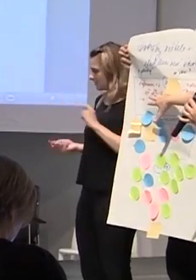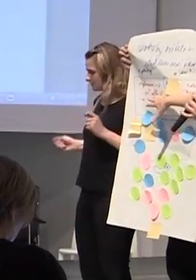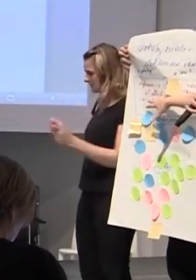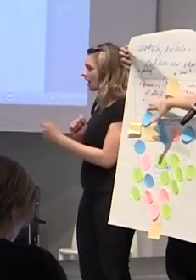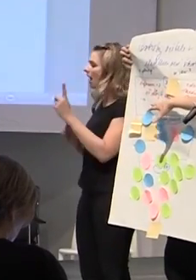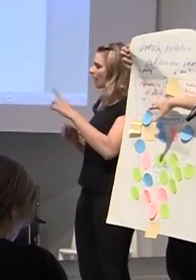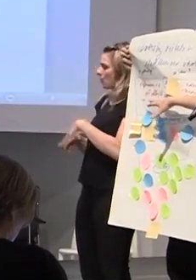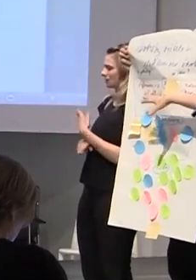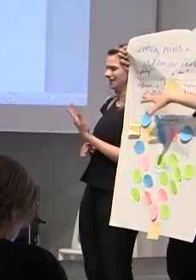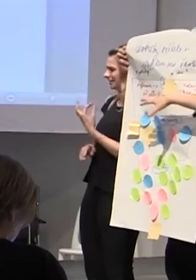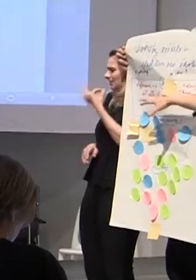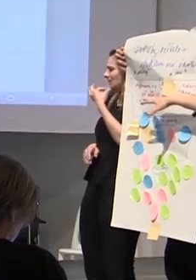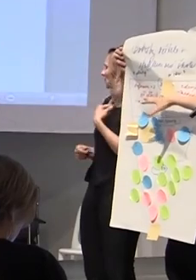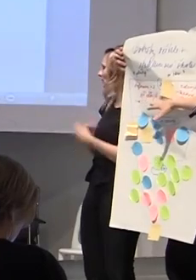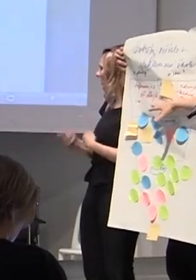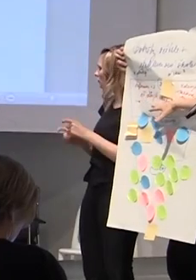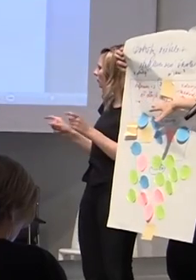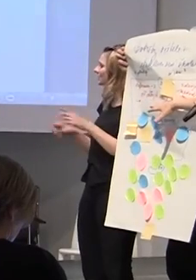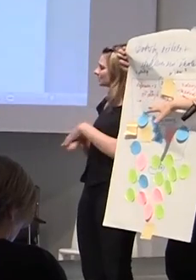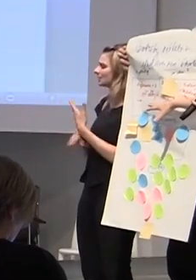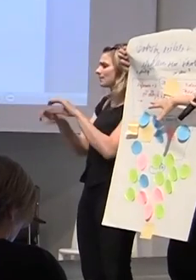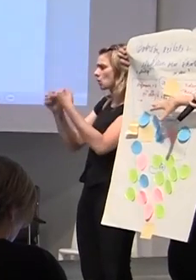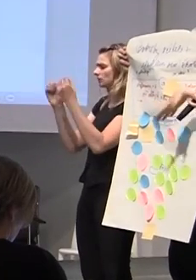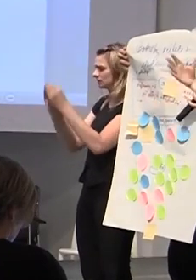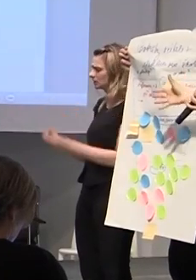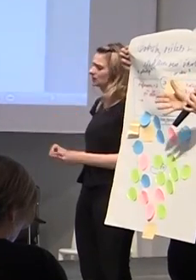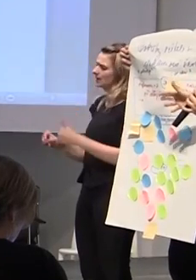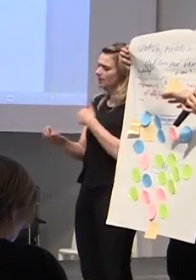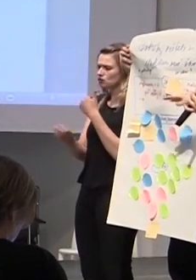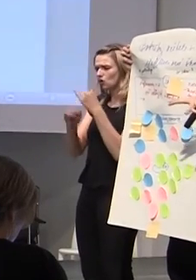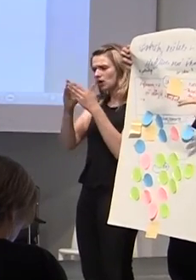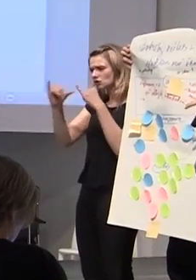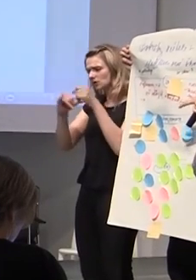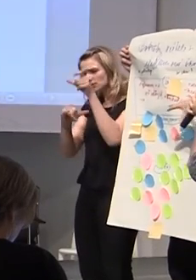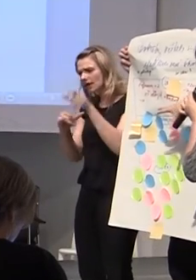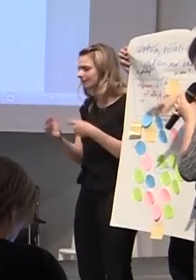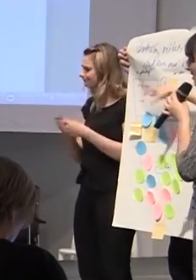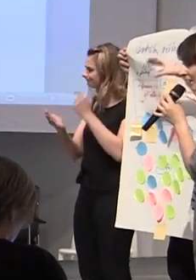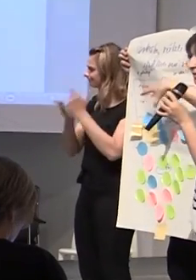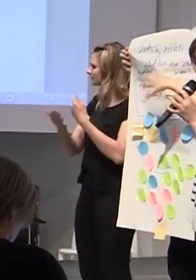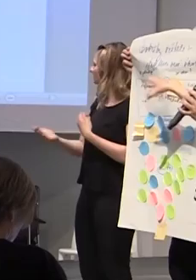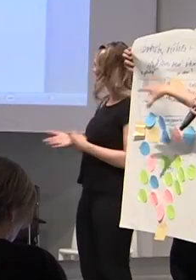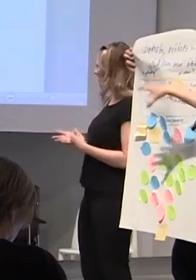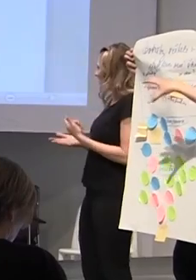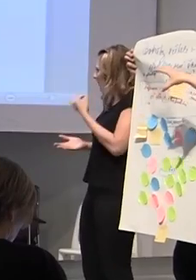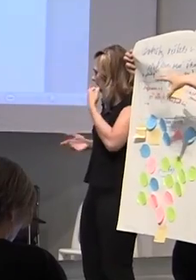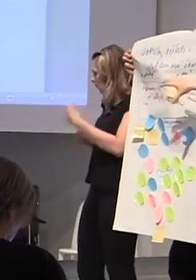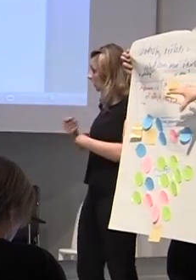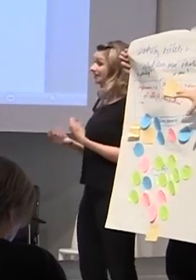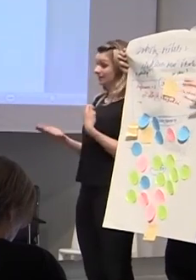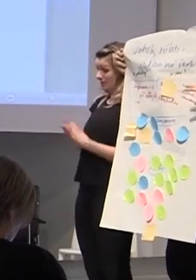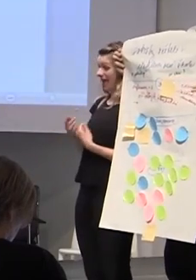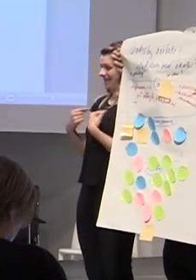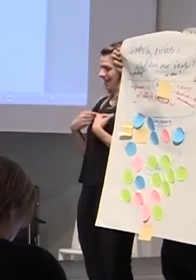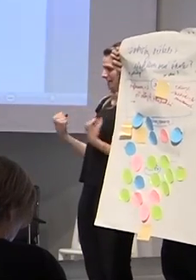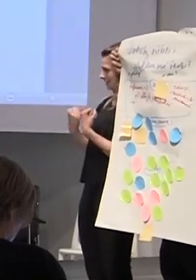já zůstala poduška prakticky prázdná. Proto bylo důležité potom pracovat s tím, co teda na modelové